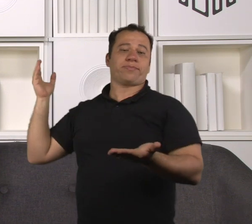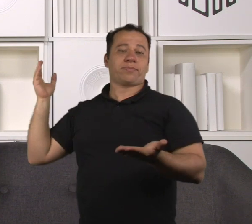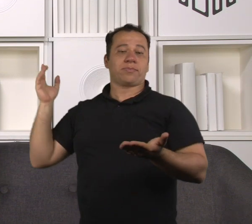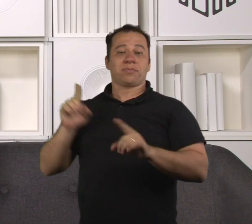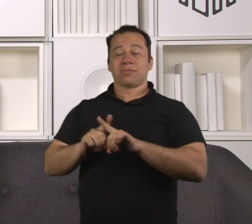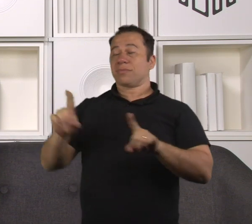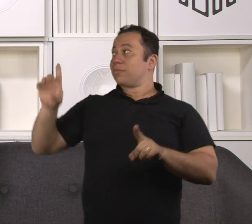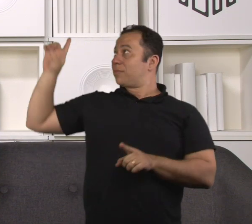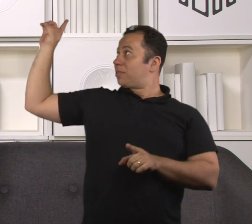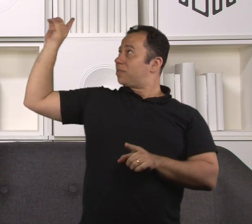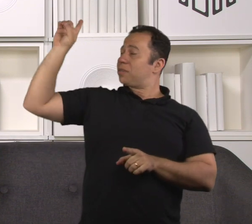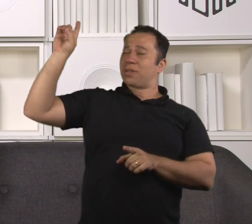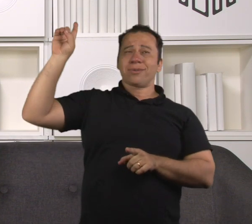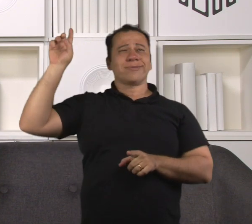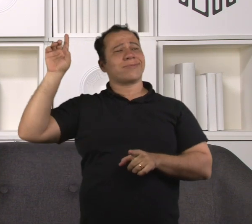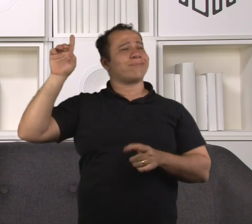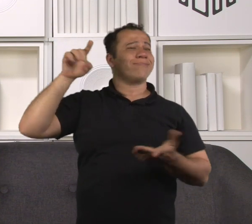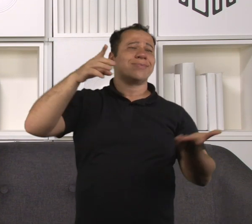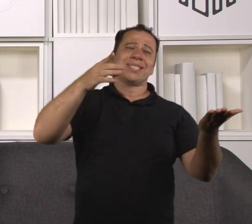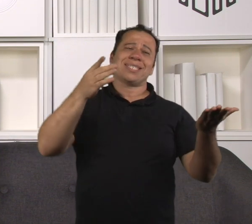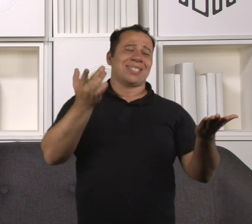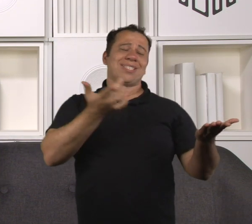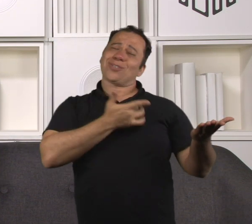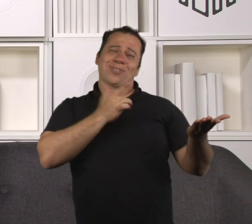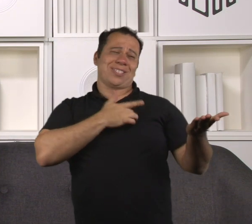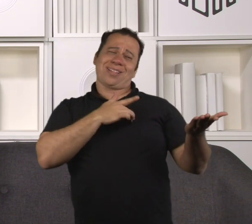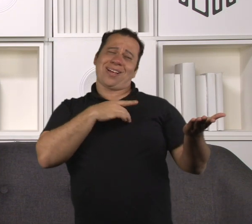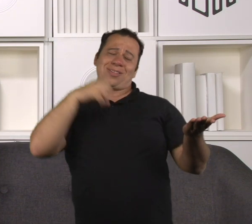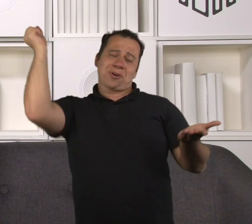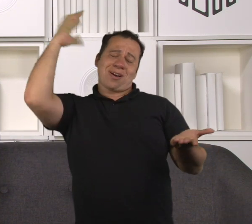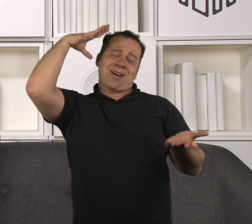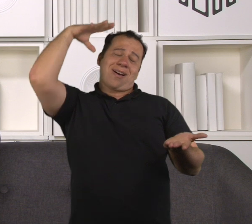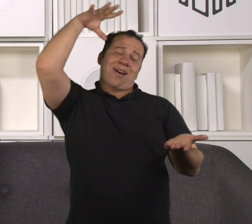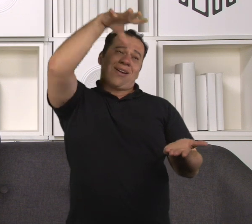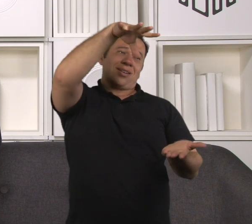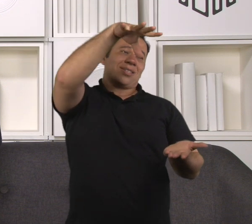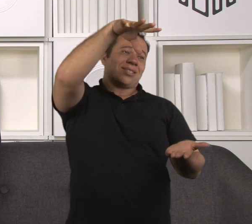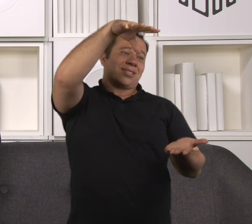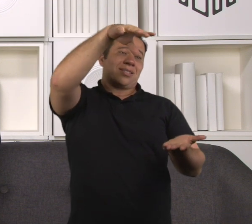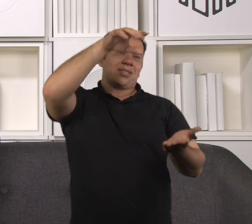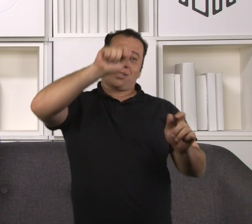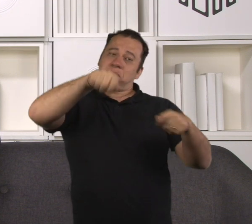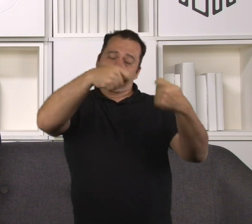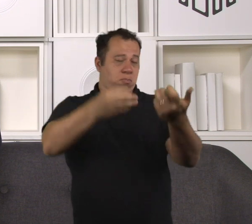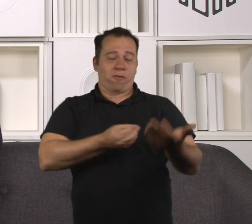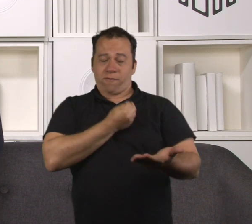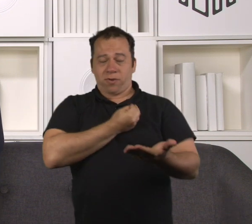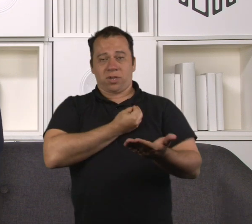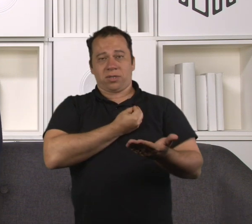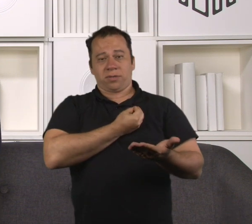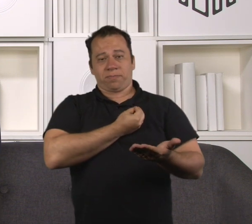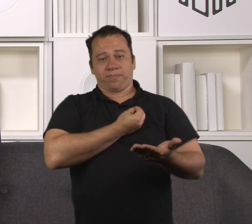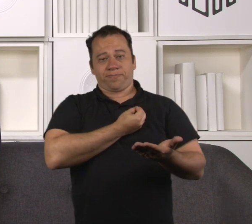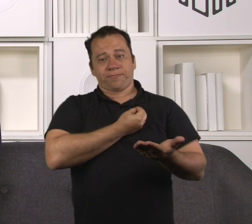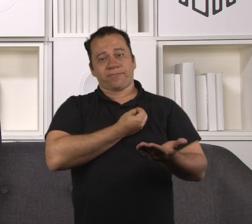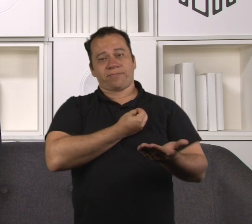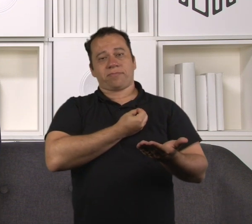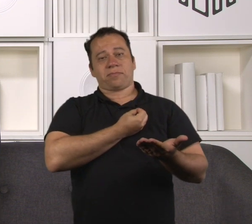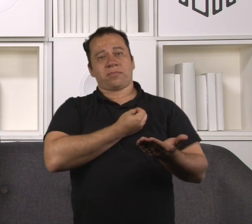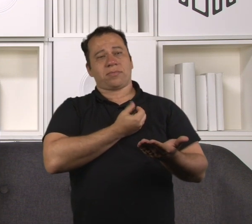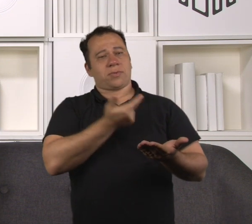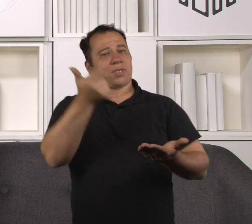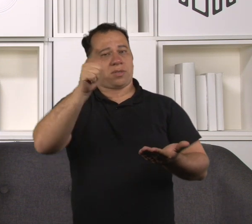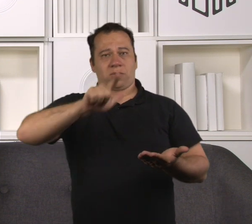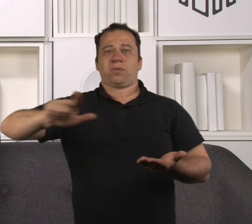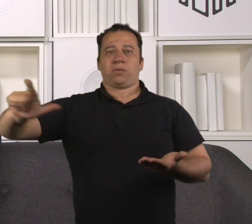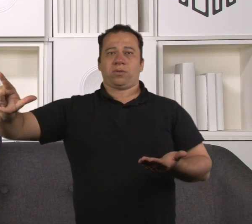sua misericórdia, pela sua graça. O que Jesus faz? Jesus, ele assume a condição